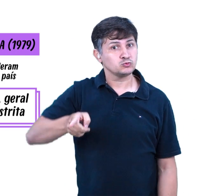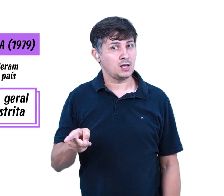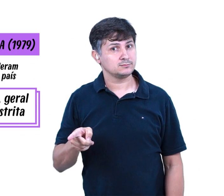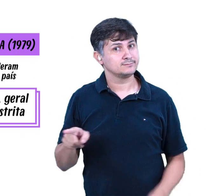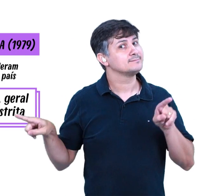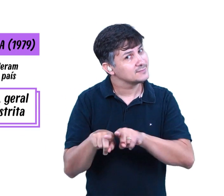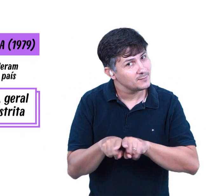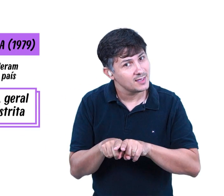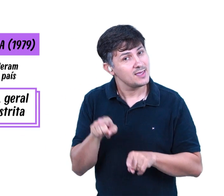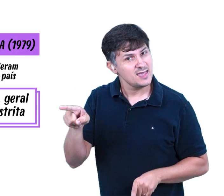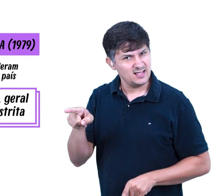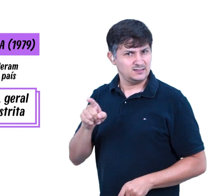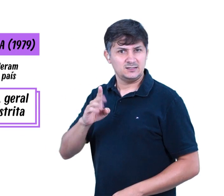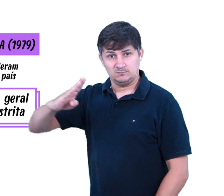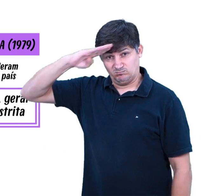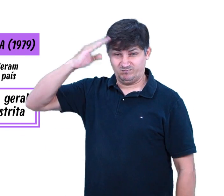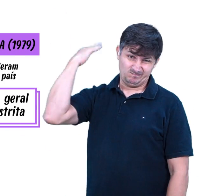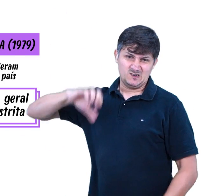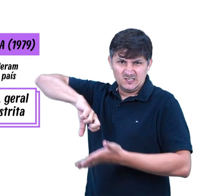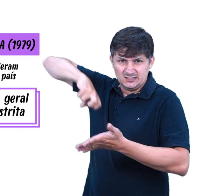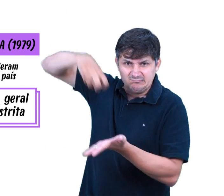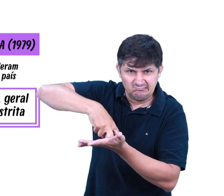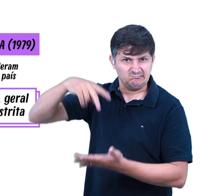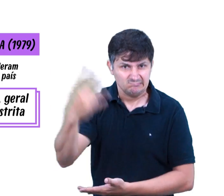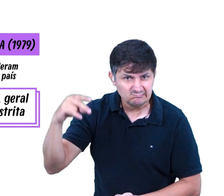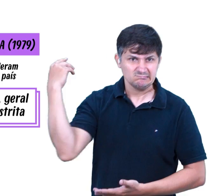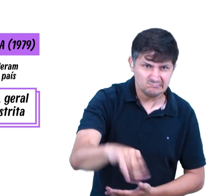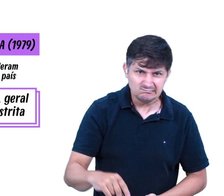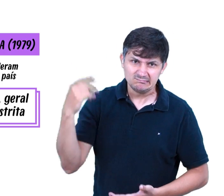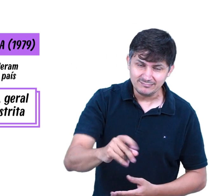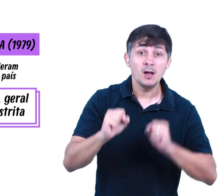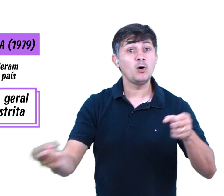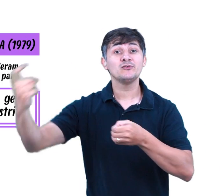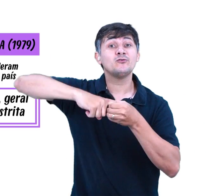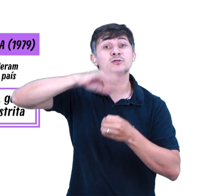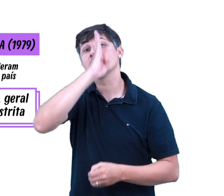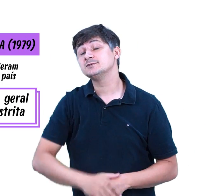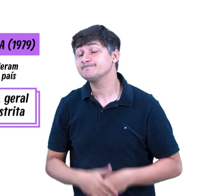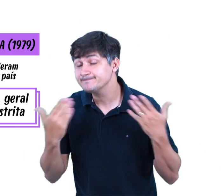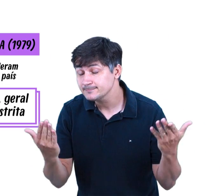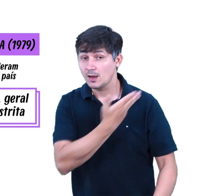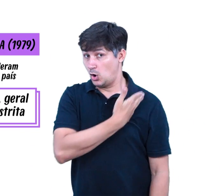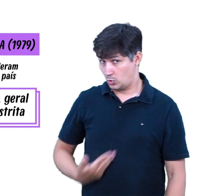torturas, que não foram poucas. Durante o governo do Figueiredo, a gente tem mais uma ação de abertura política que é a volta